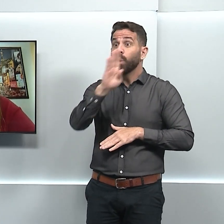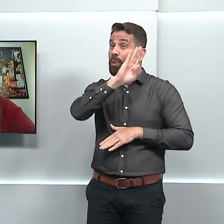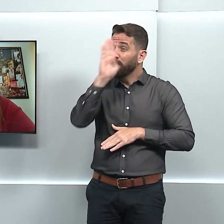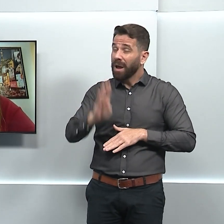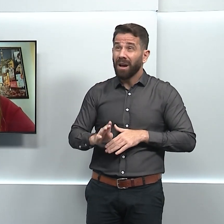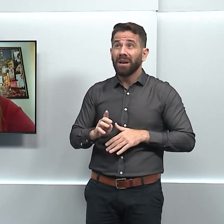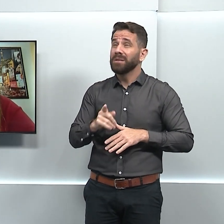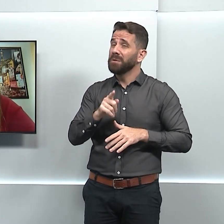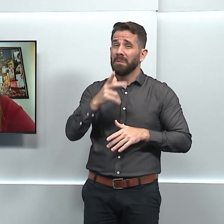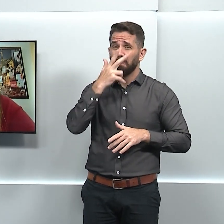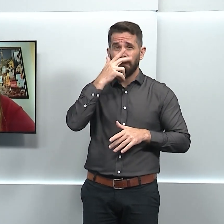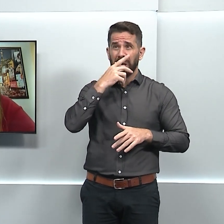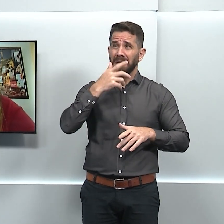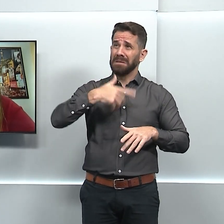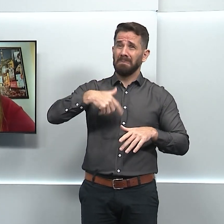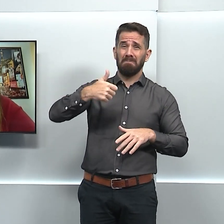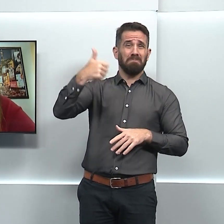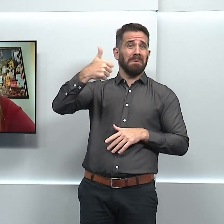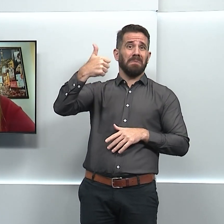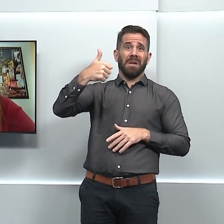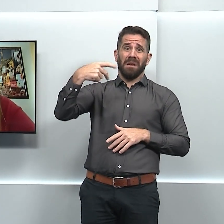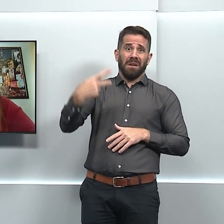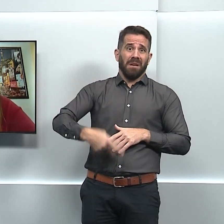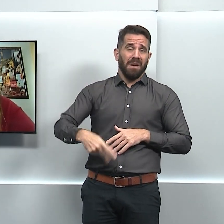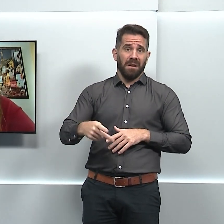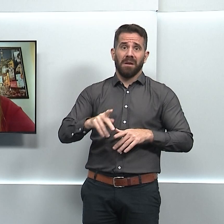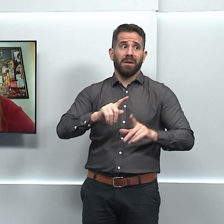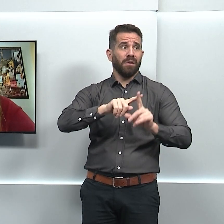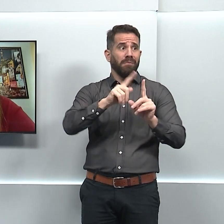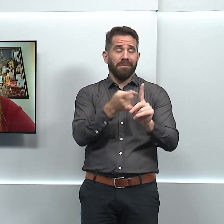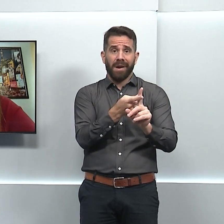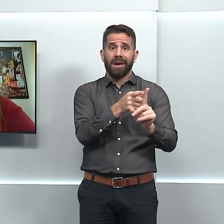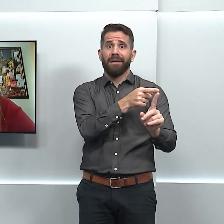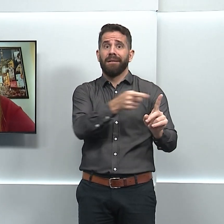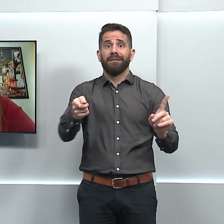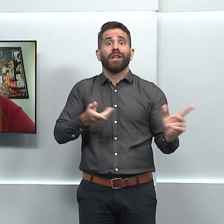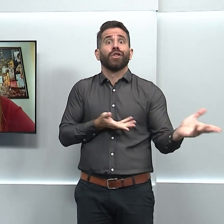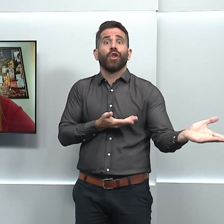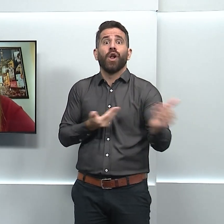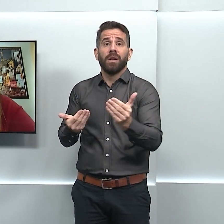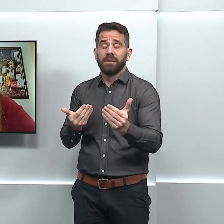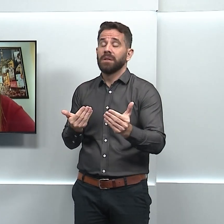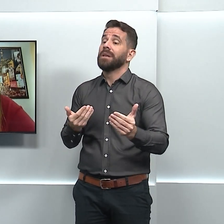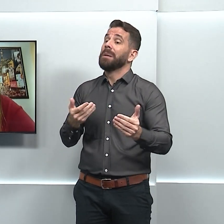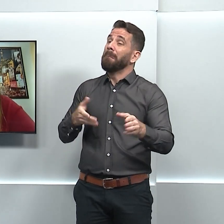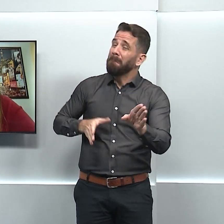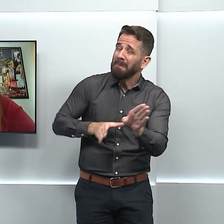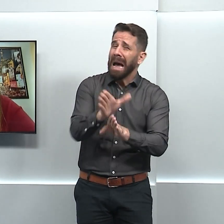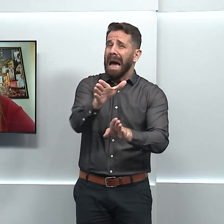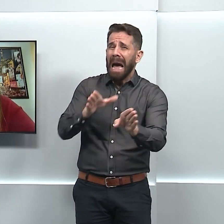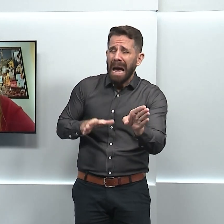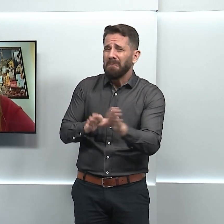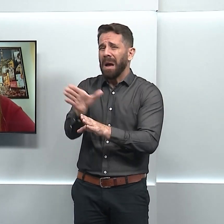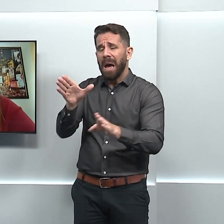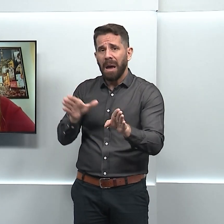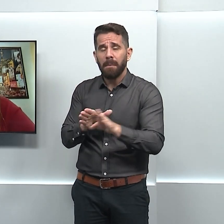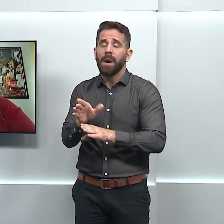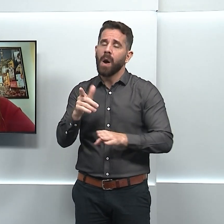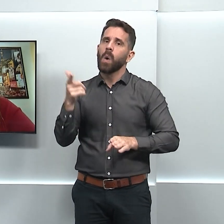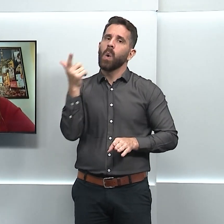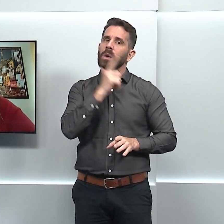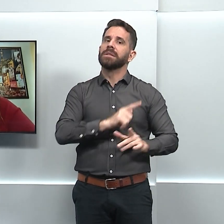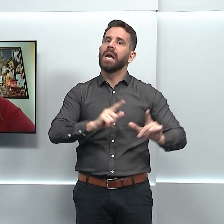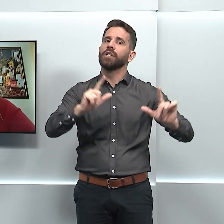na adolescência. Então, quanto mais a gente falar, quanto mais a gente orientar, a gente vai conseguir diminuir esses números. Tá